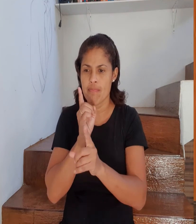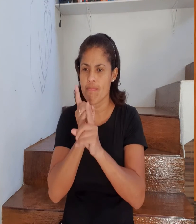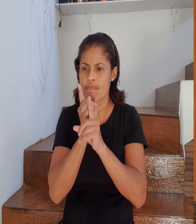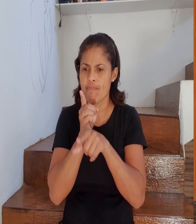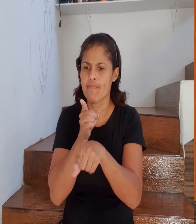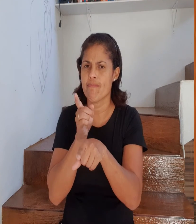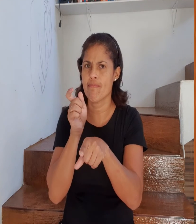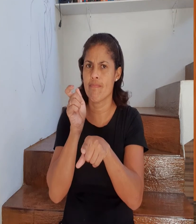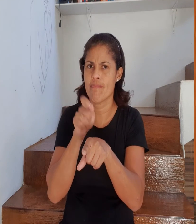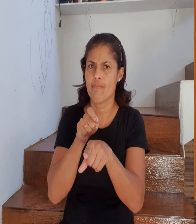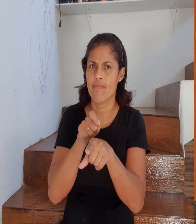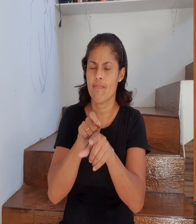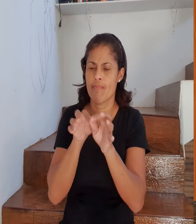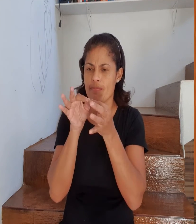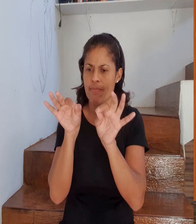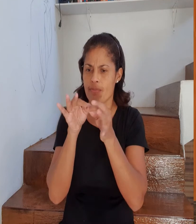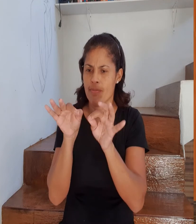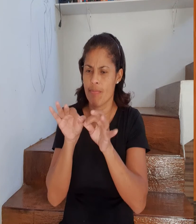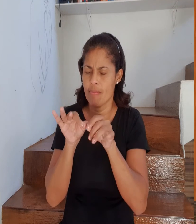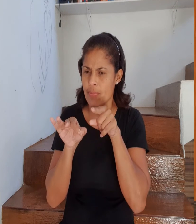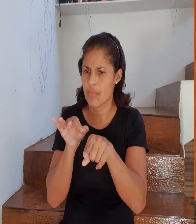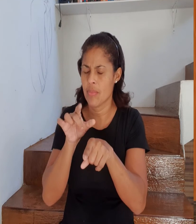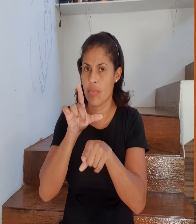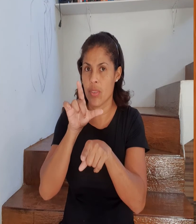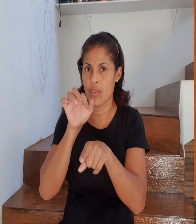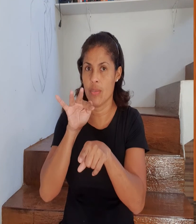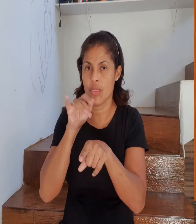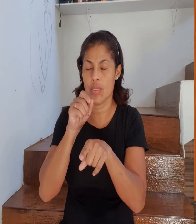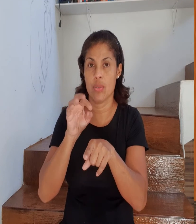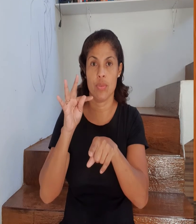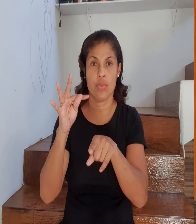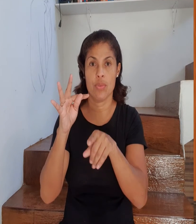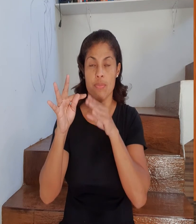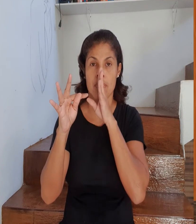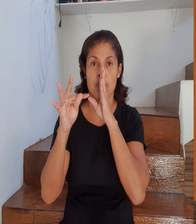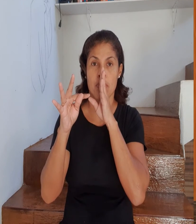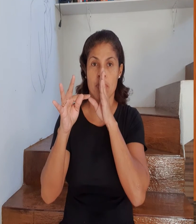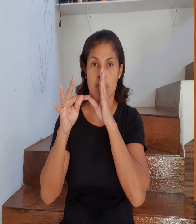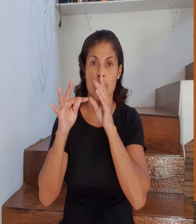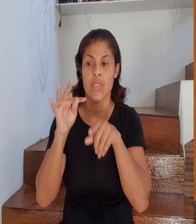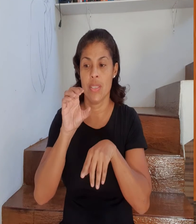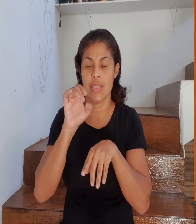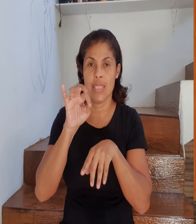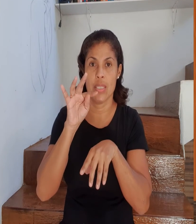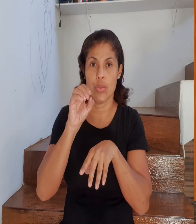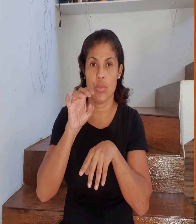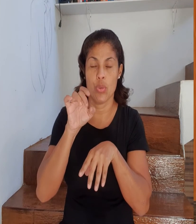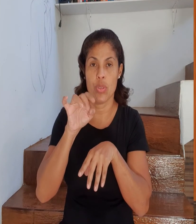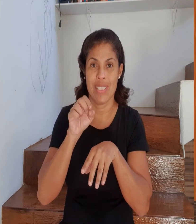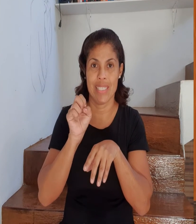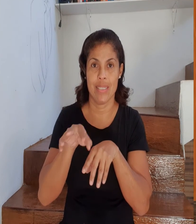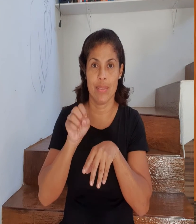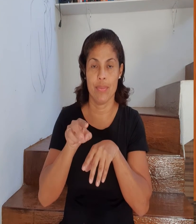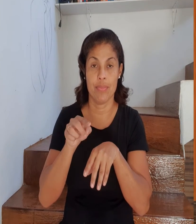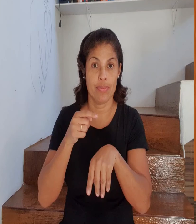o reconhecimento de suas estruturas por um linfócito T inativo, um linfócito